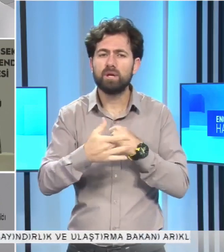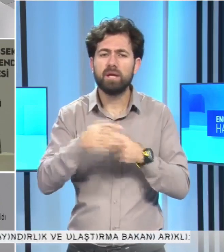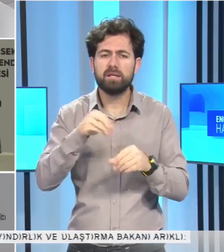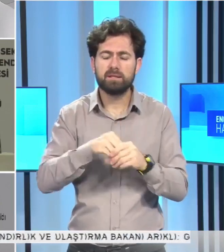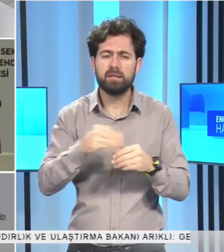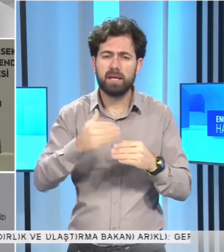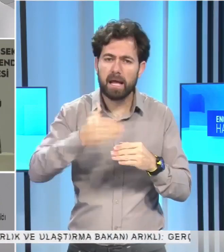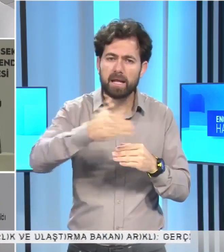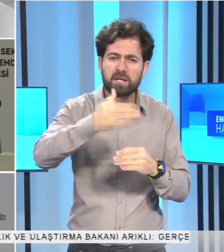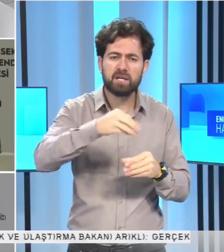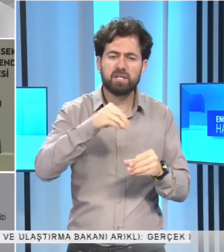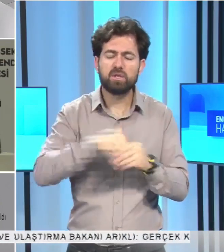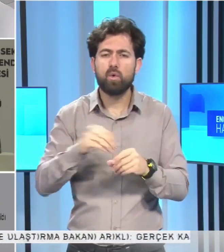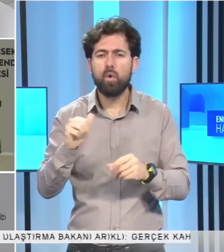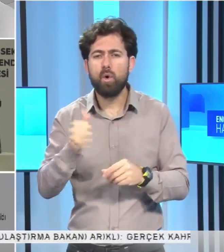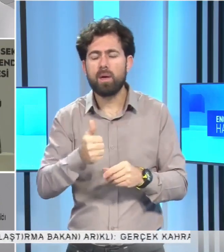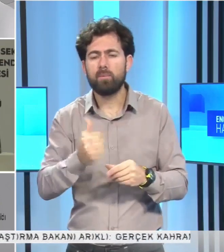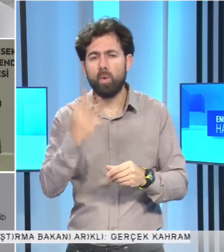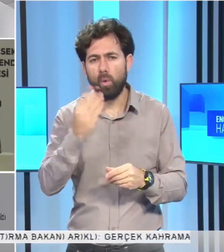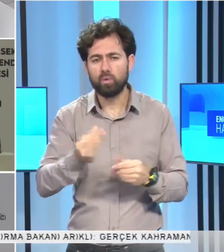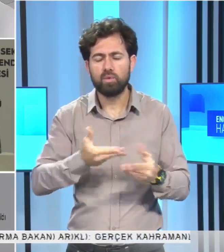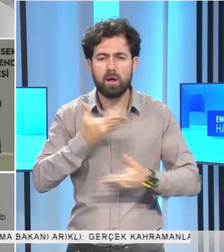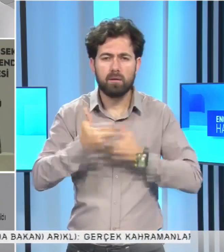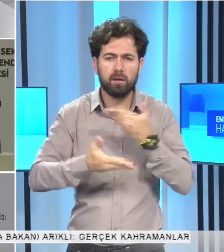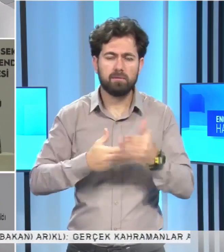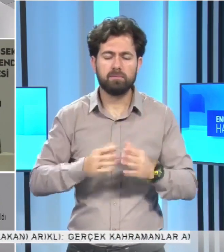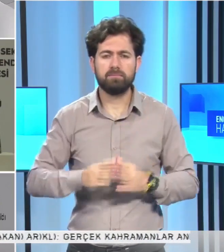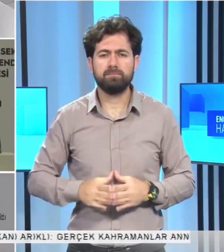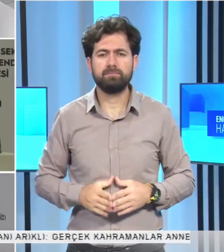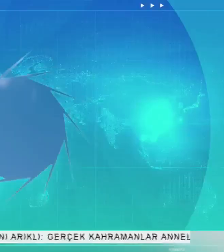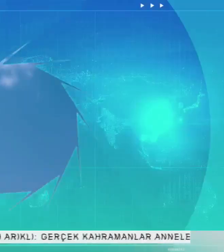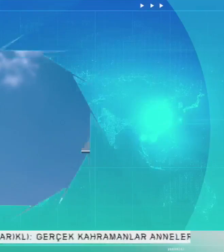için, gelecek için önemine de işaret etti.